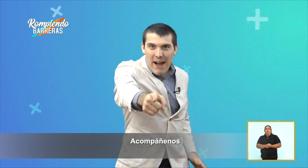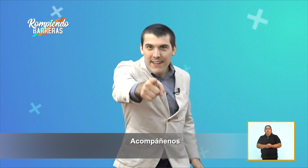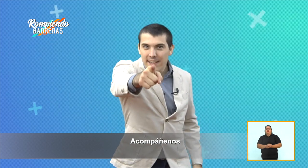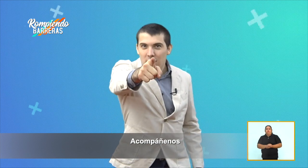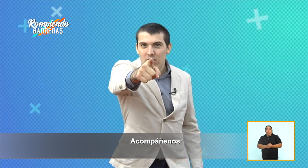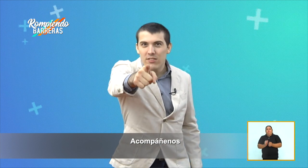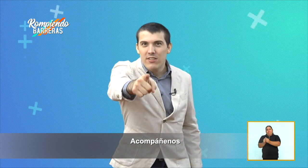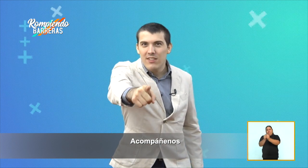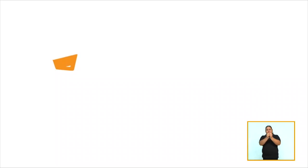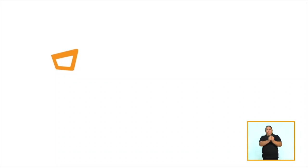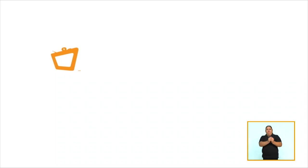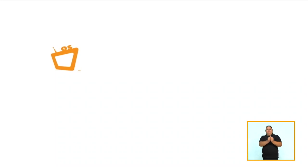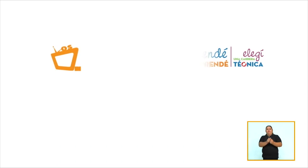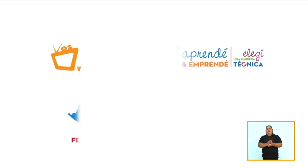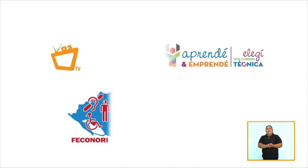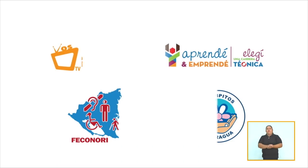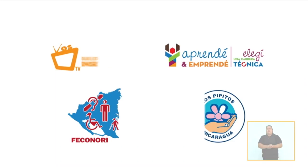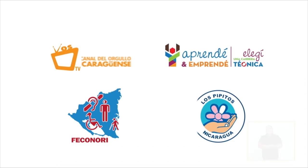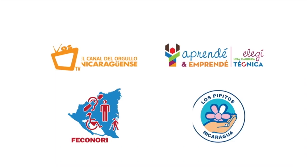¡Acompáñenos!